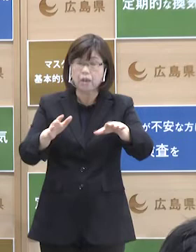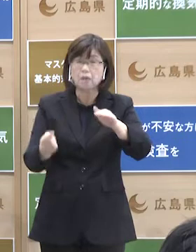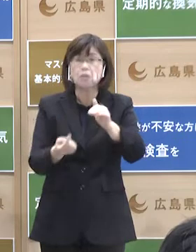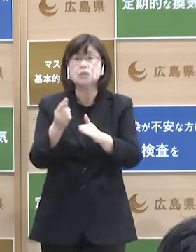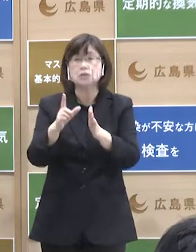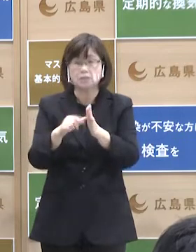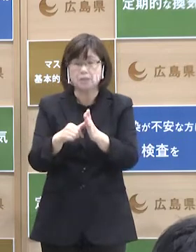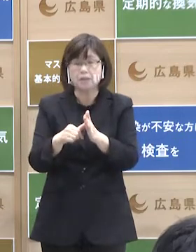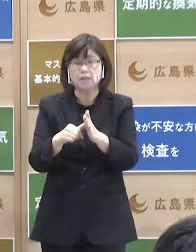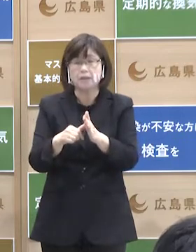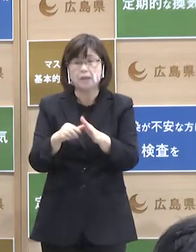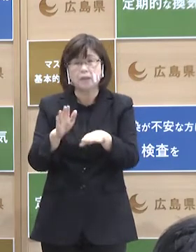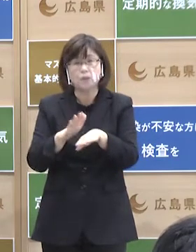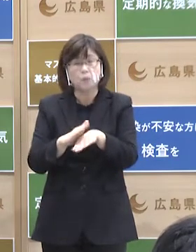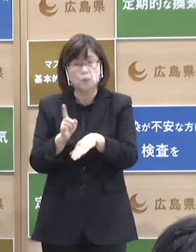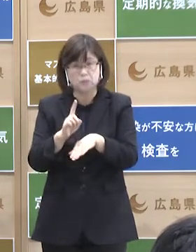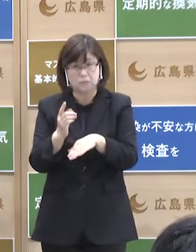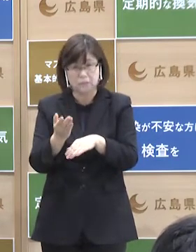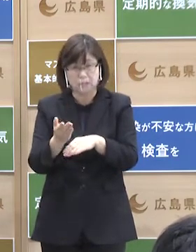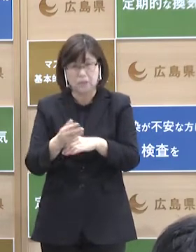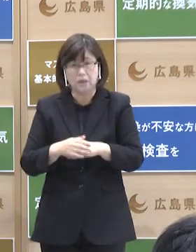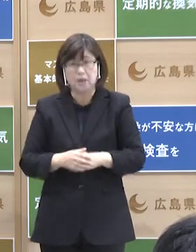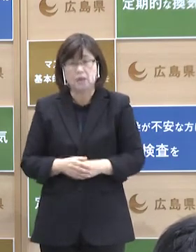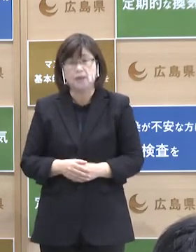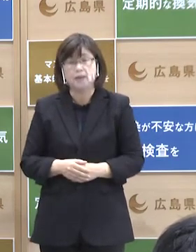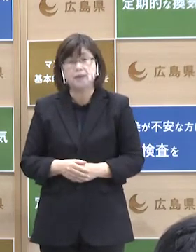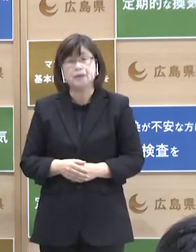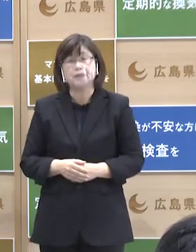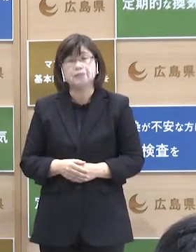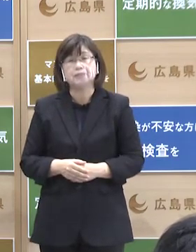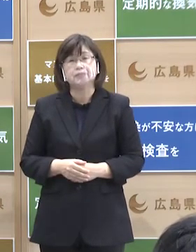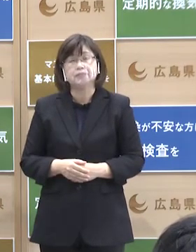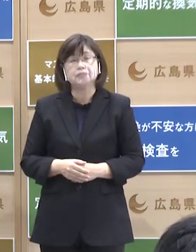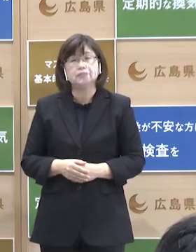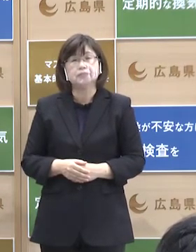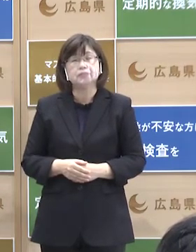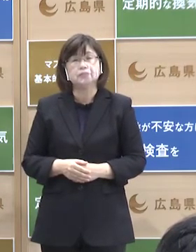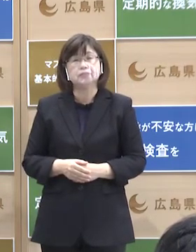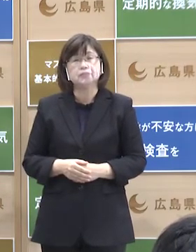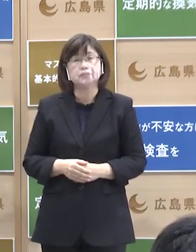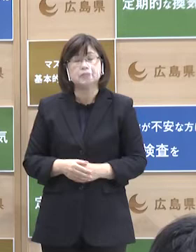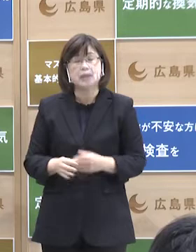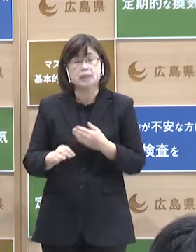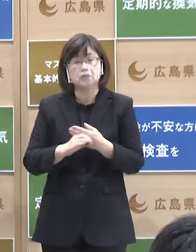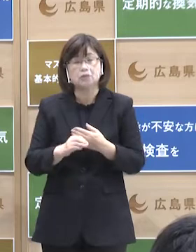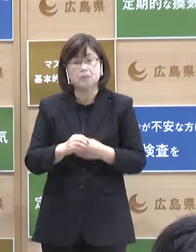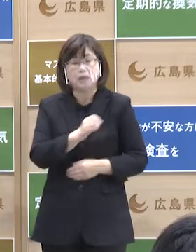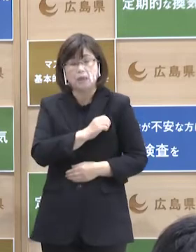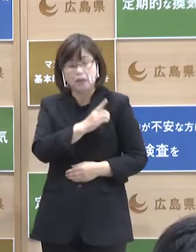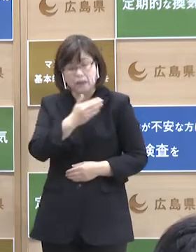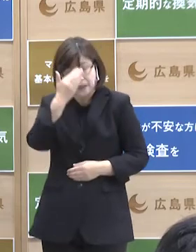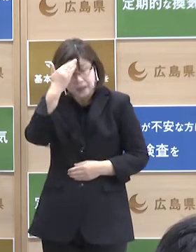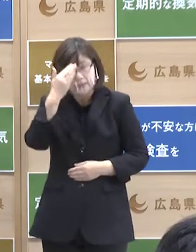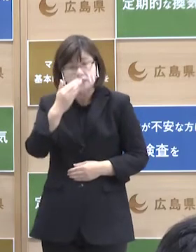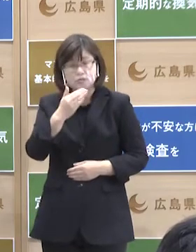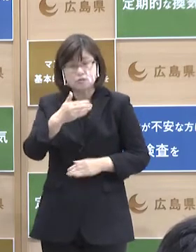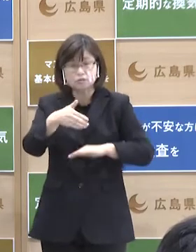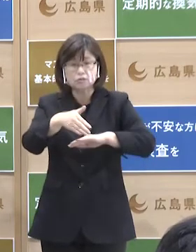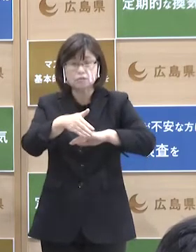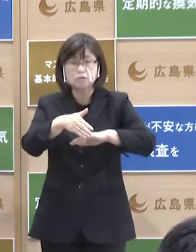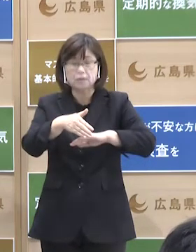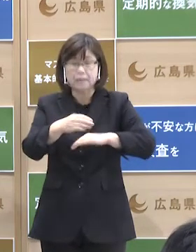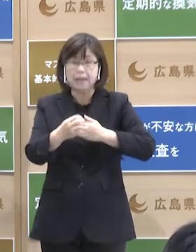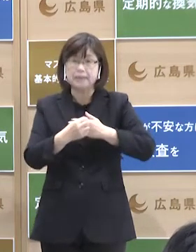これをどうするか。これはいわゆる発熱外来とかですね、逼迫してくるっ